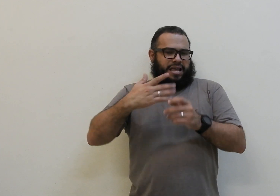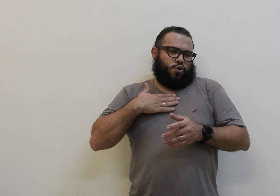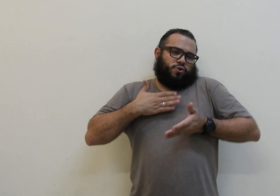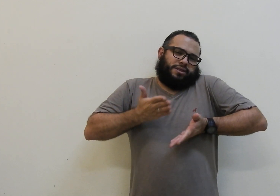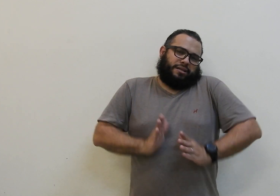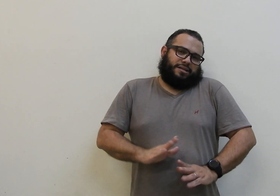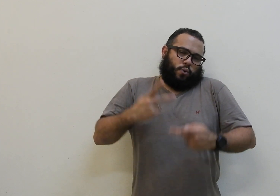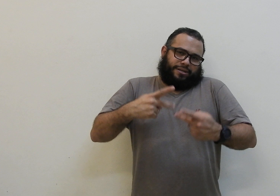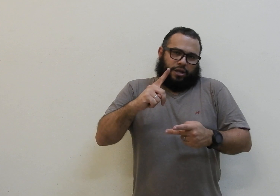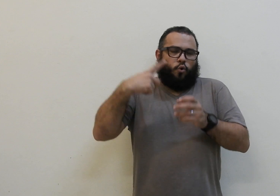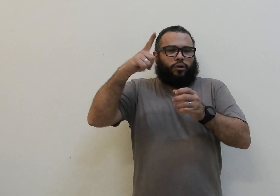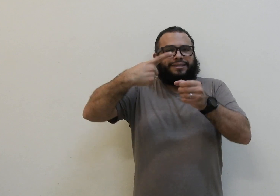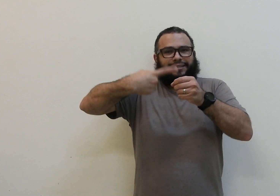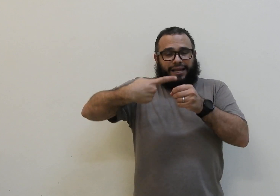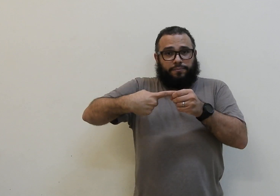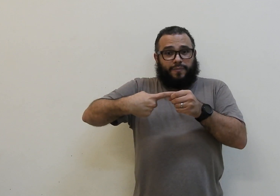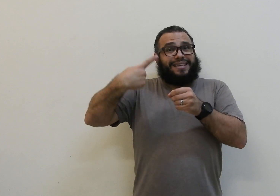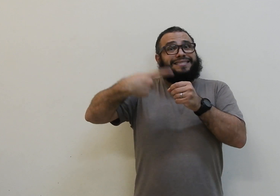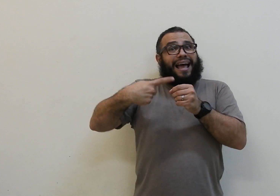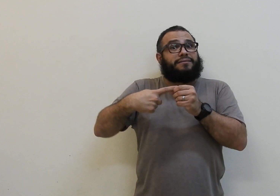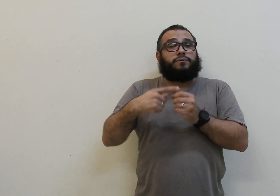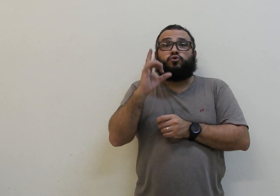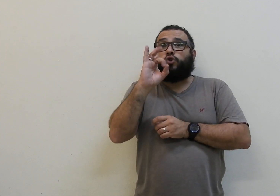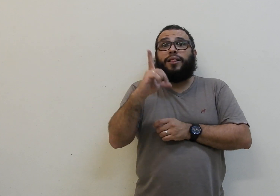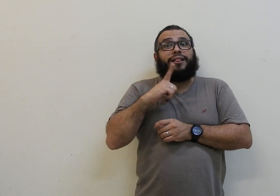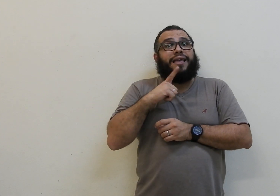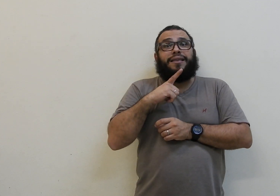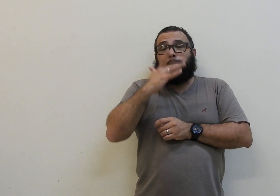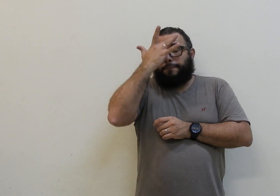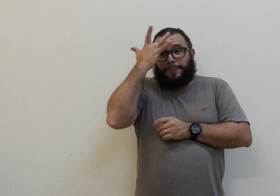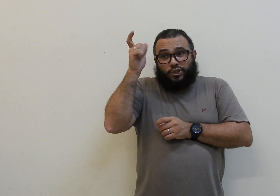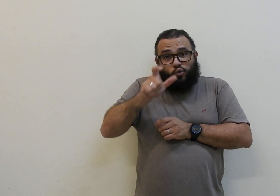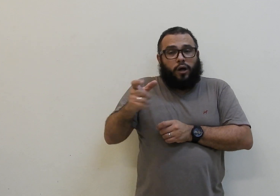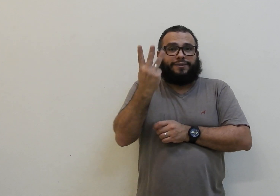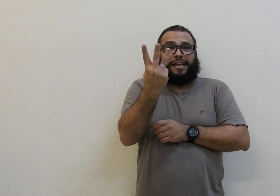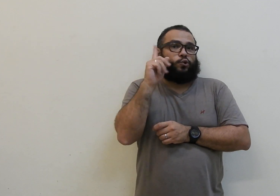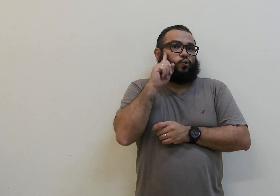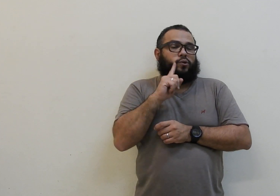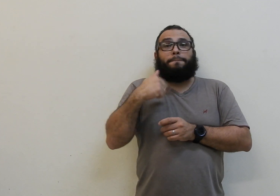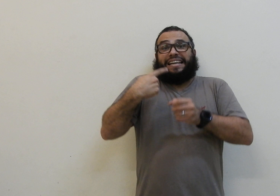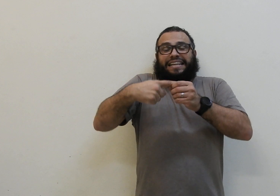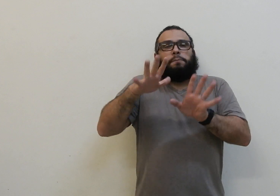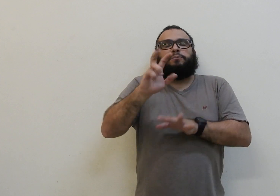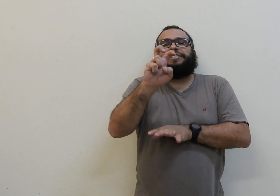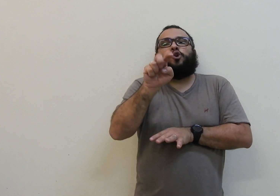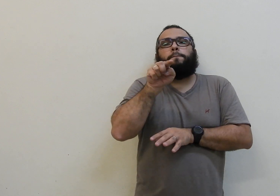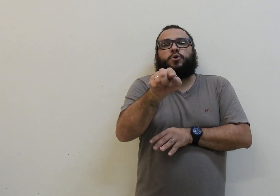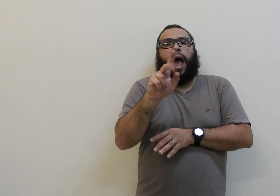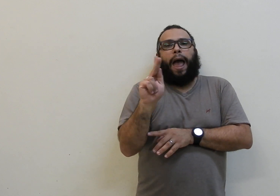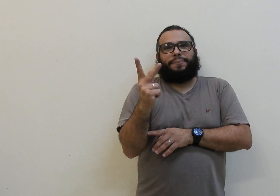onde se define muito, não fala, não pode. Na cidade, por exemplo, em que eu nasci, a cidade